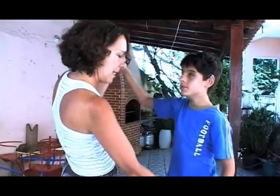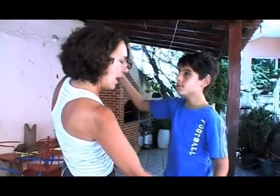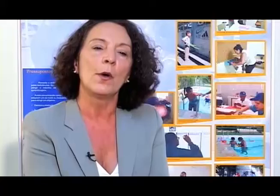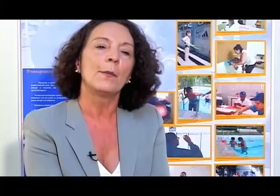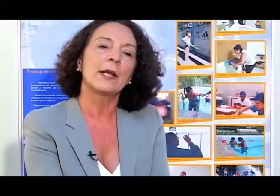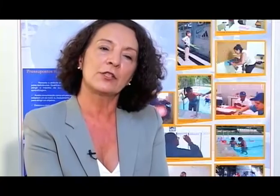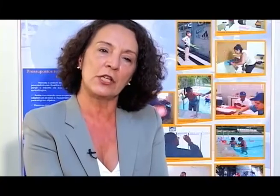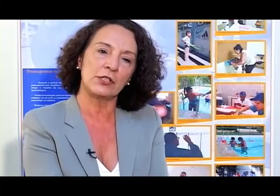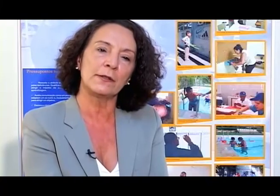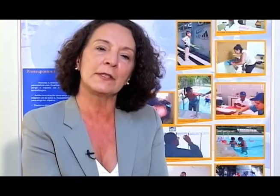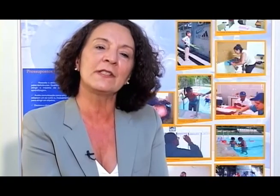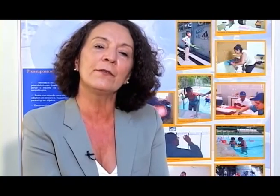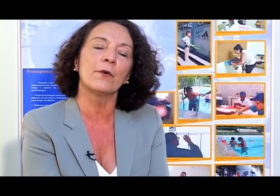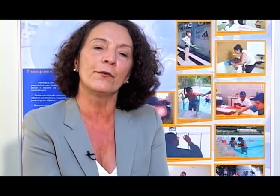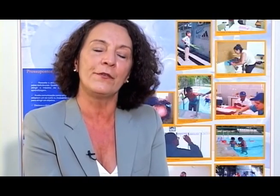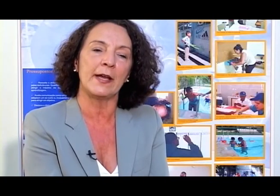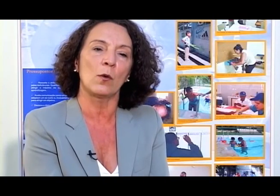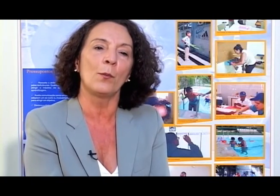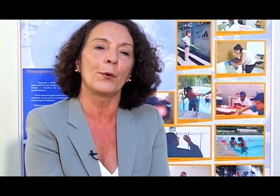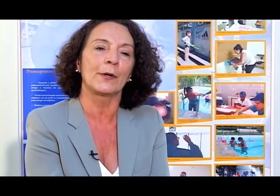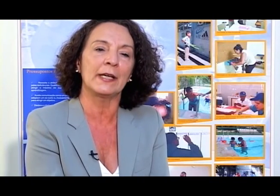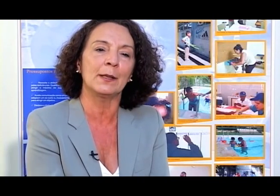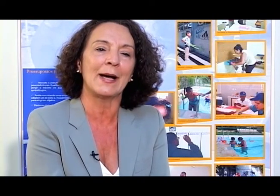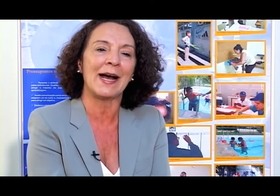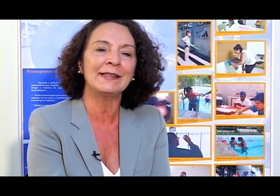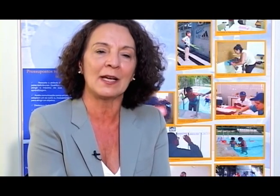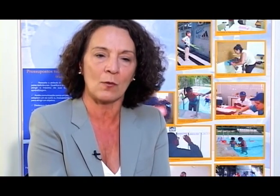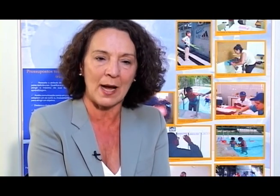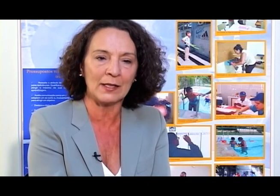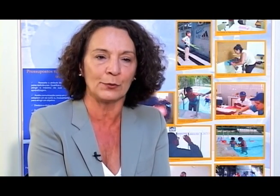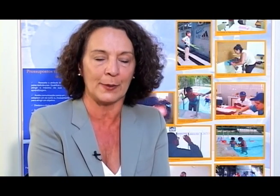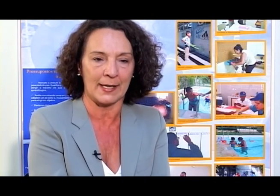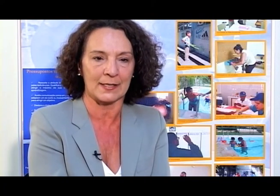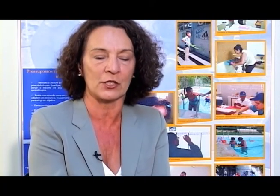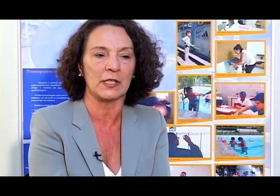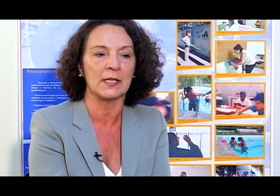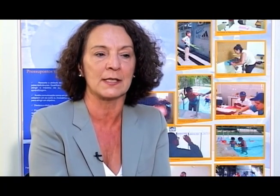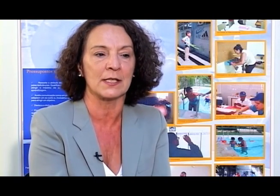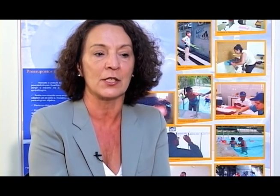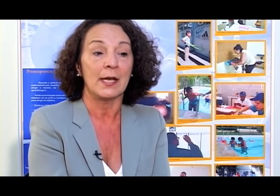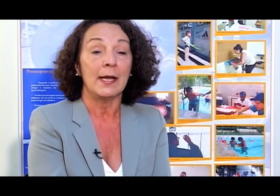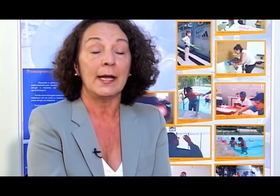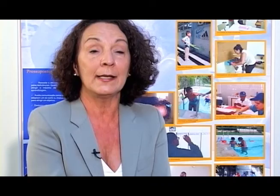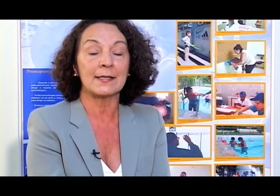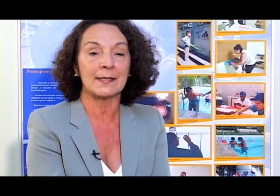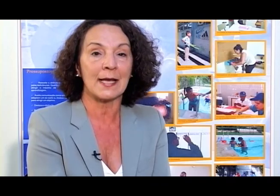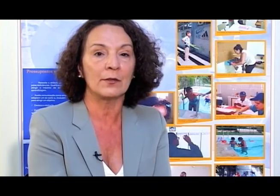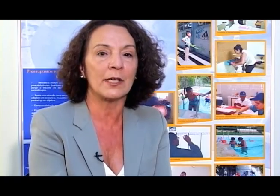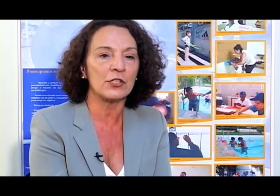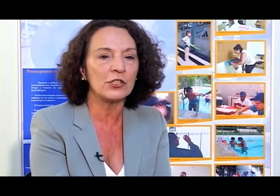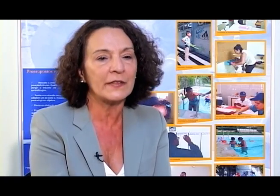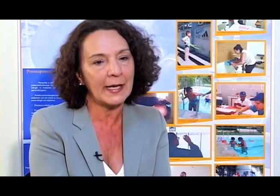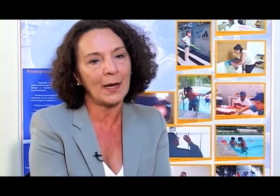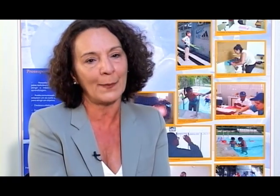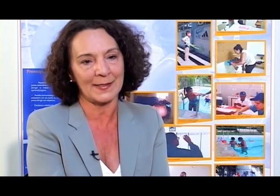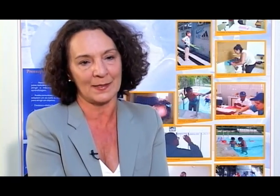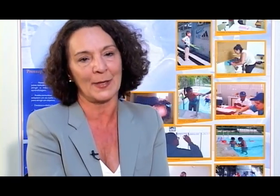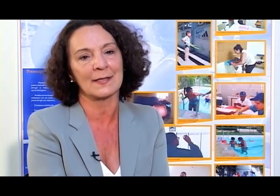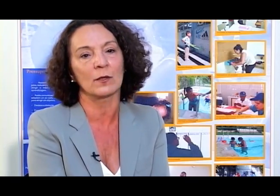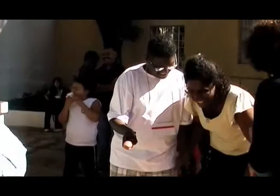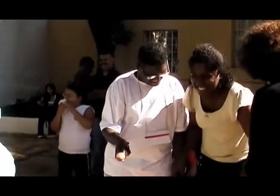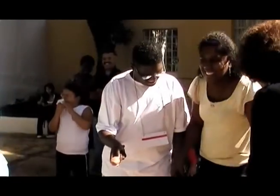visão. Para a gente desenvolver um programa adequado para essas crianças, é necessário que a gente tenha